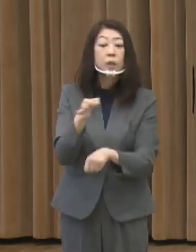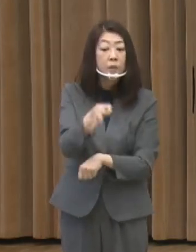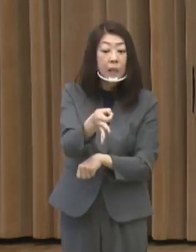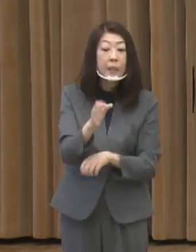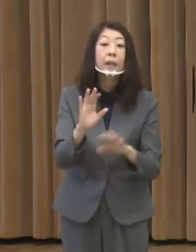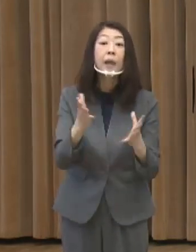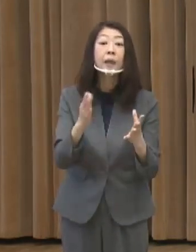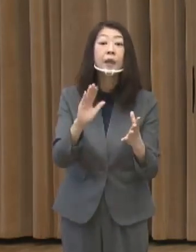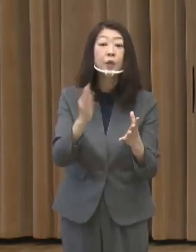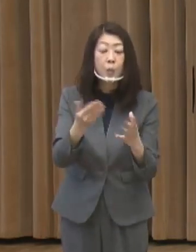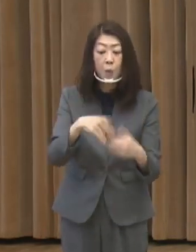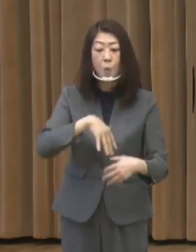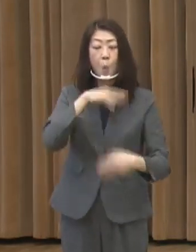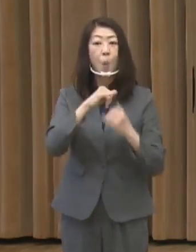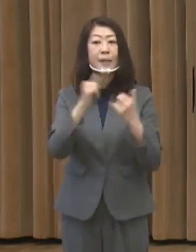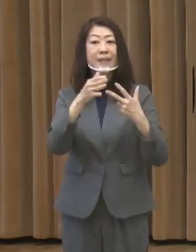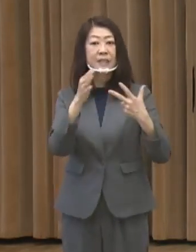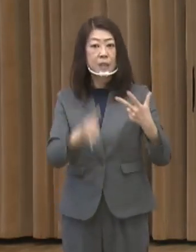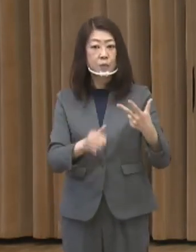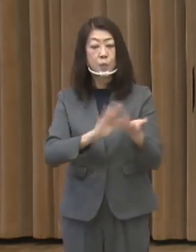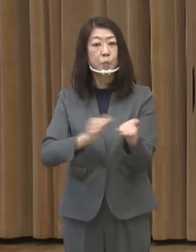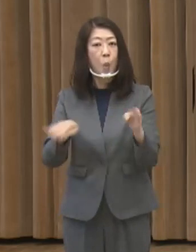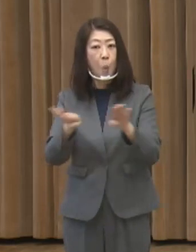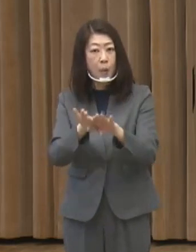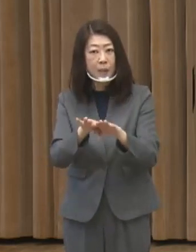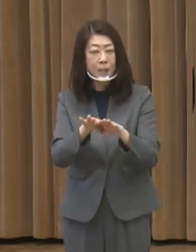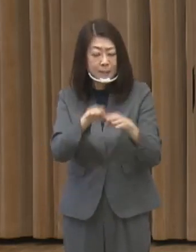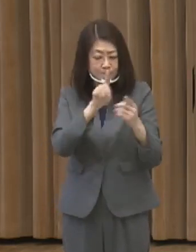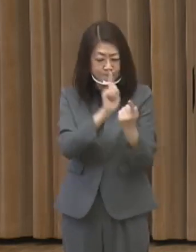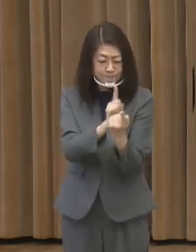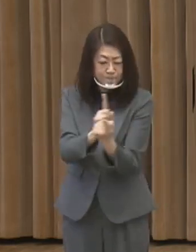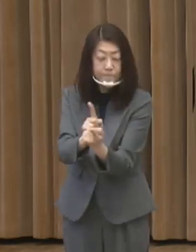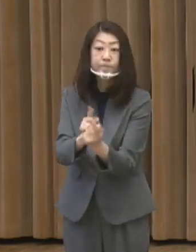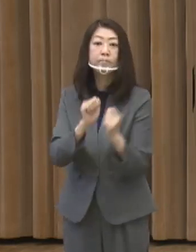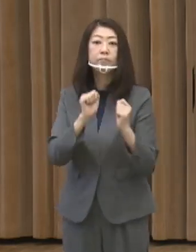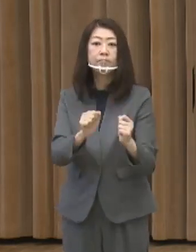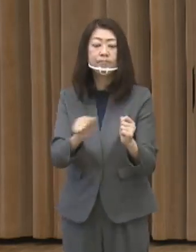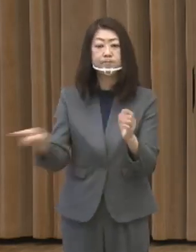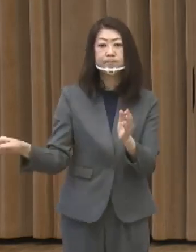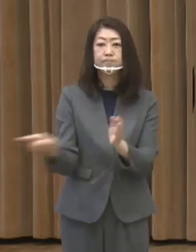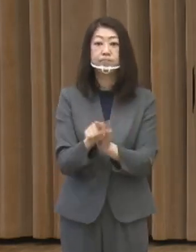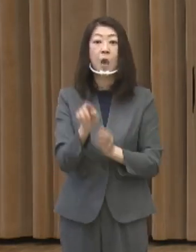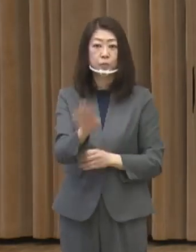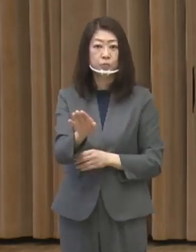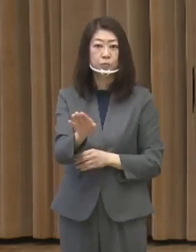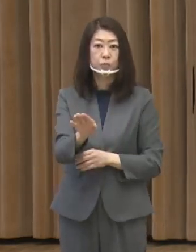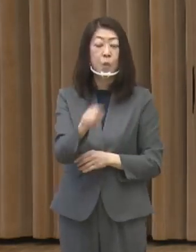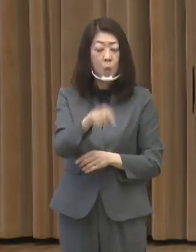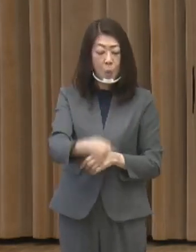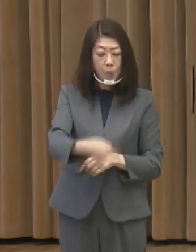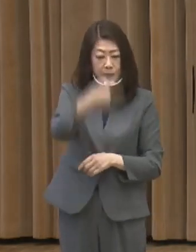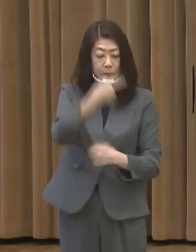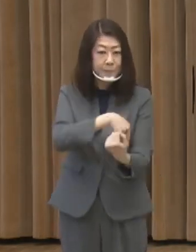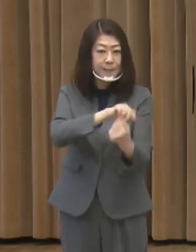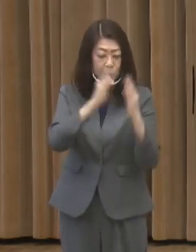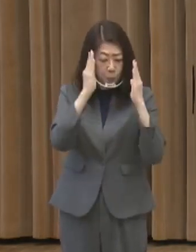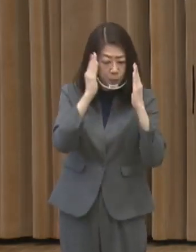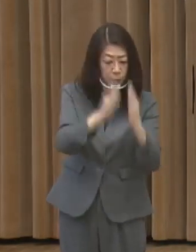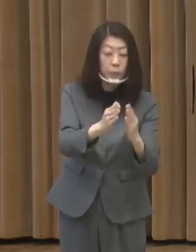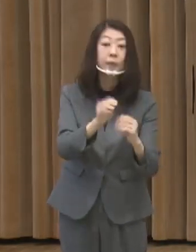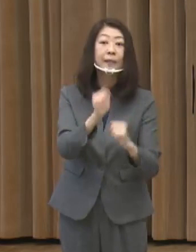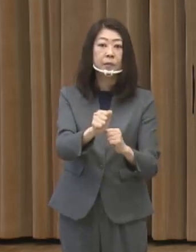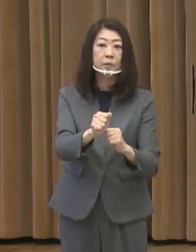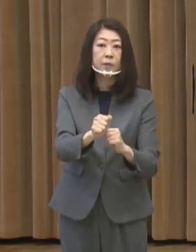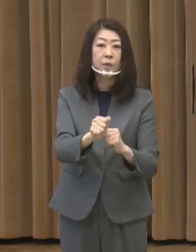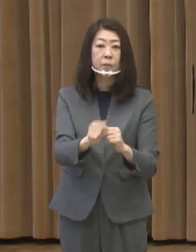どものは高齢者施設であり病院であります。これについては徹底的に行わさせていただいて、なんとか緊急事態宣言とか